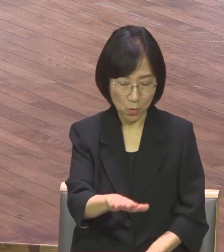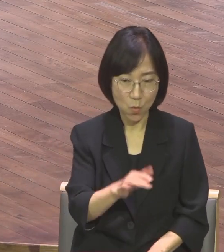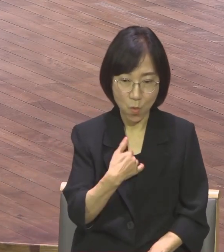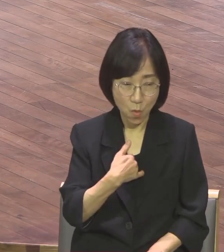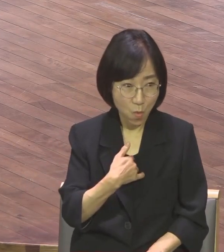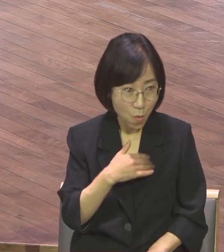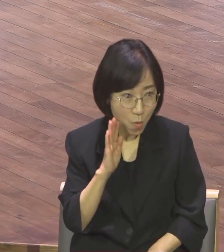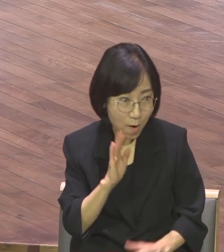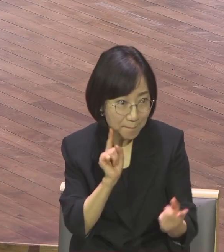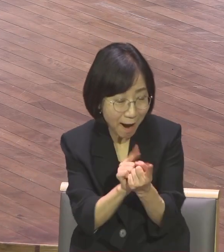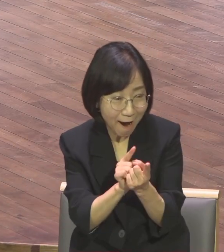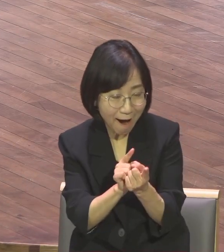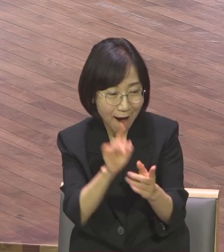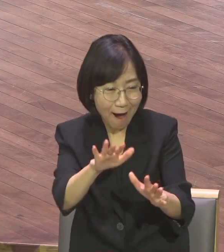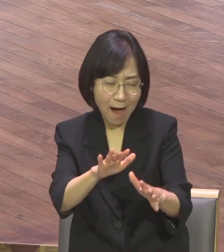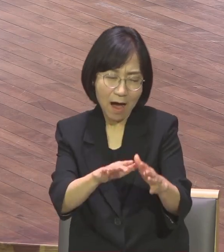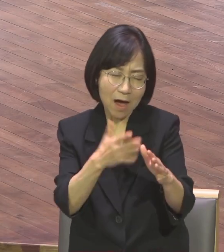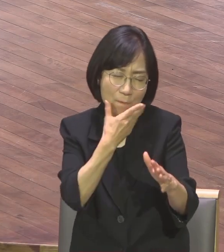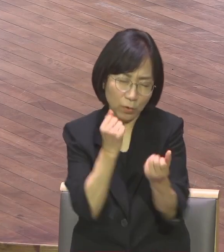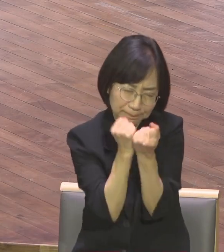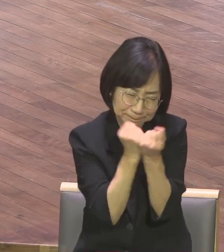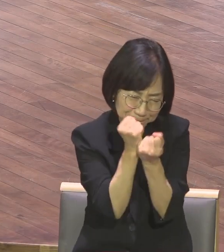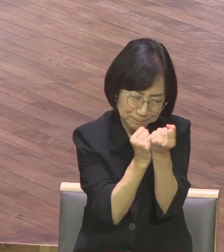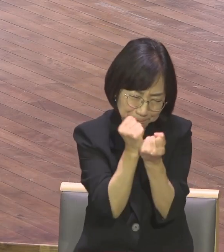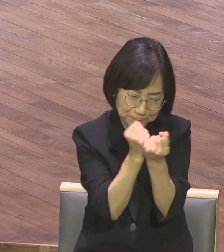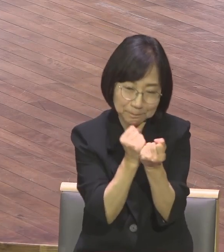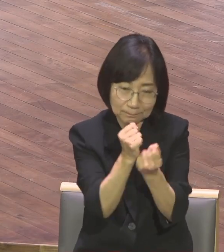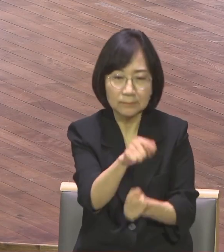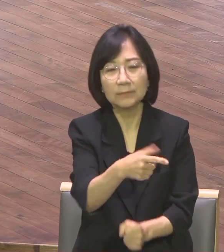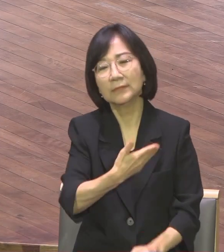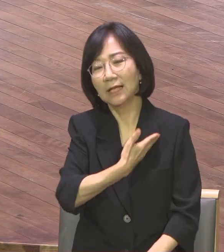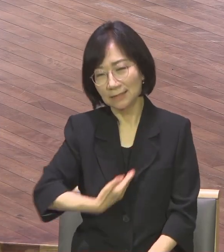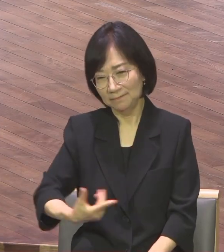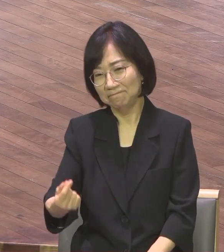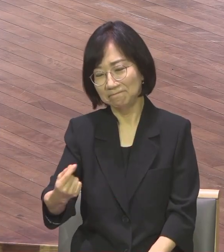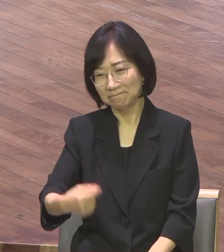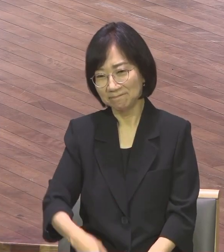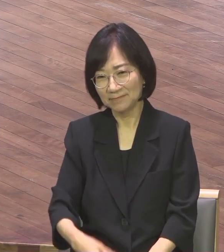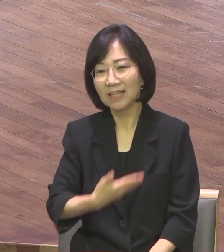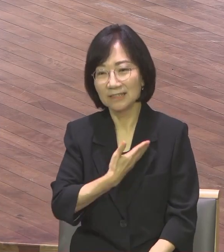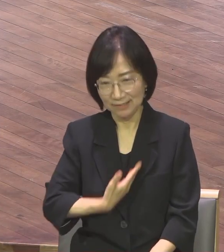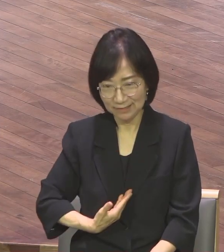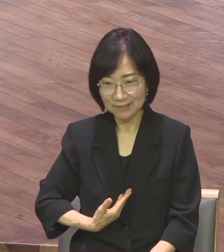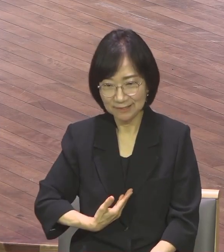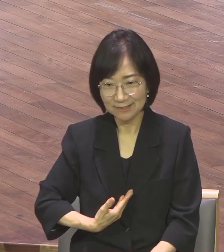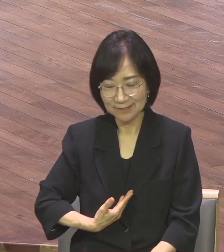생명줄 던져 복음을 증거하게 되세요. 그게 큰 차이거든요.